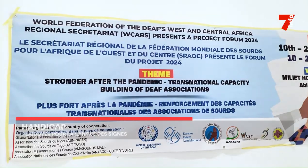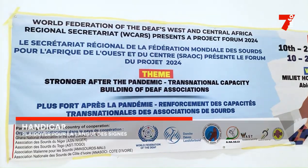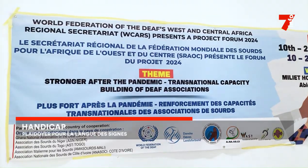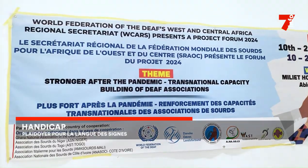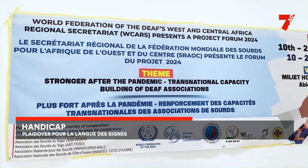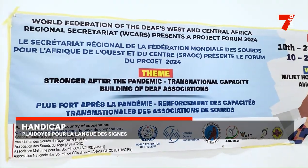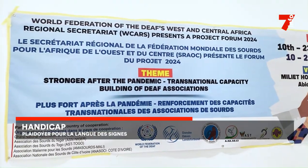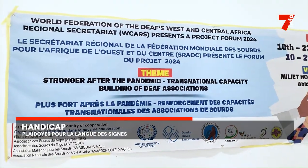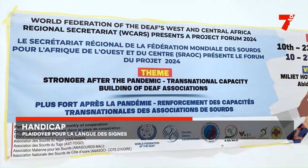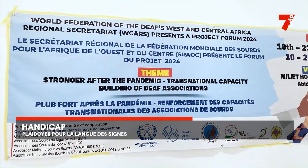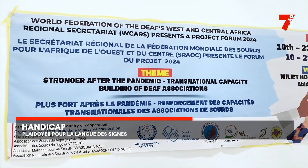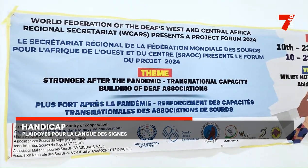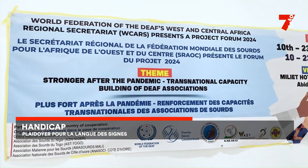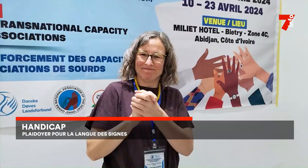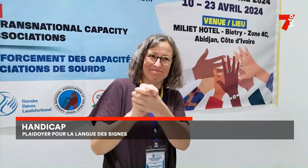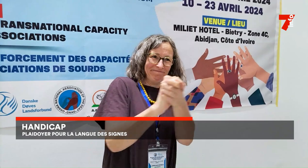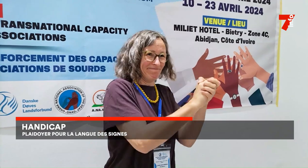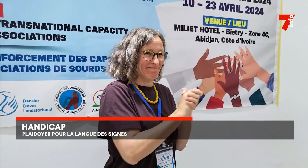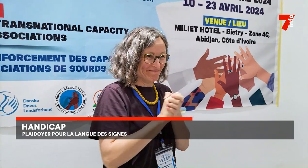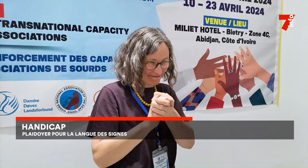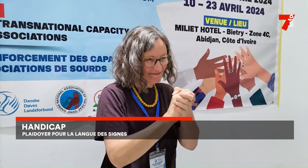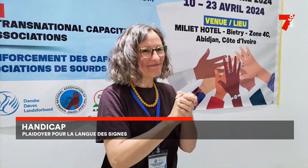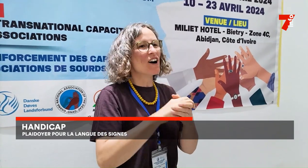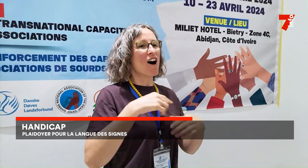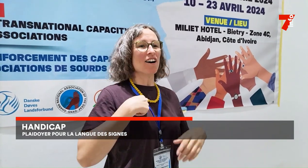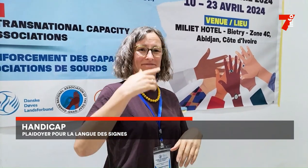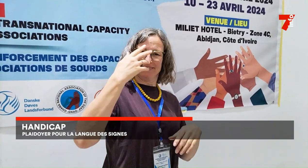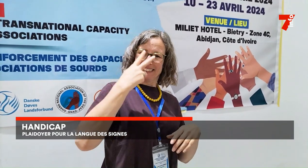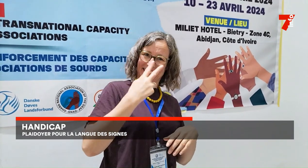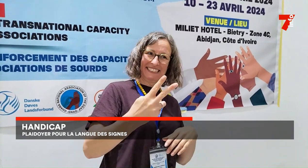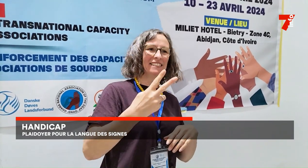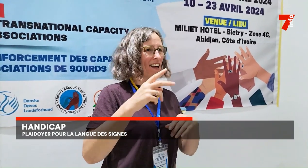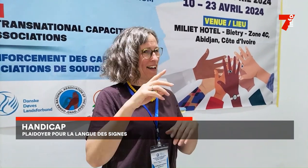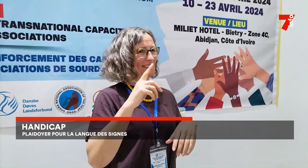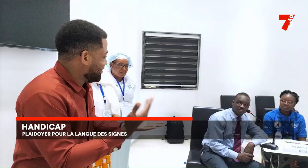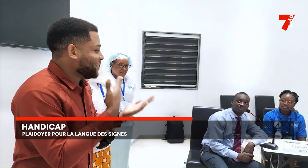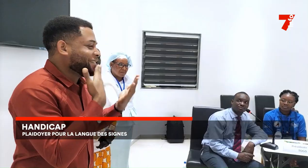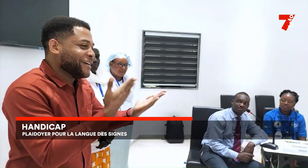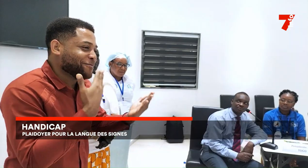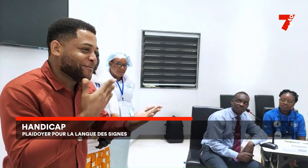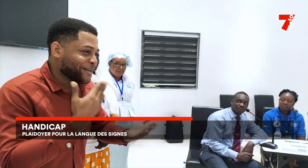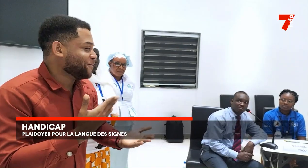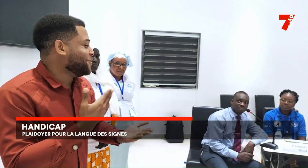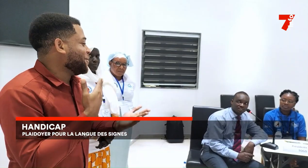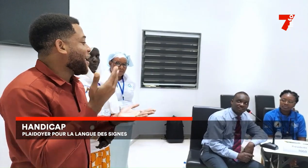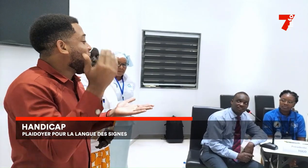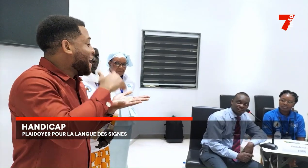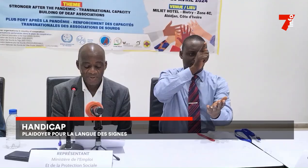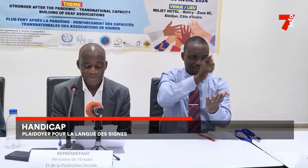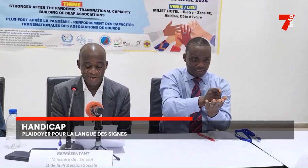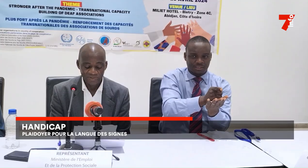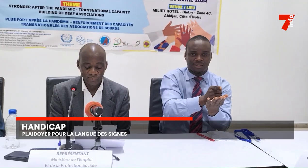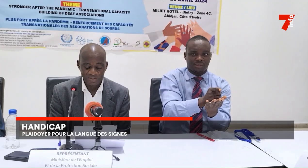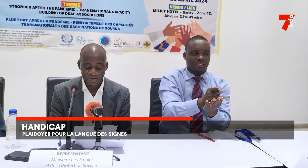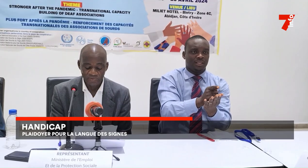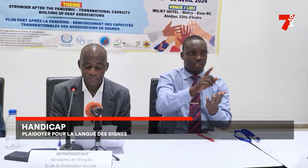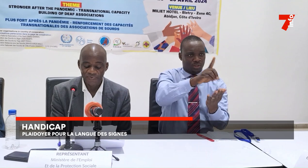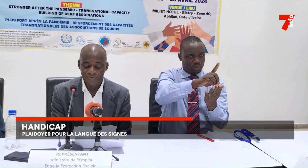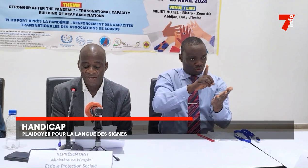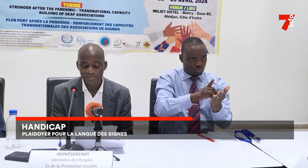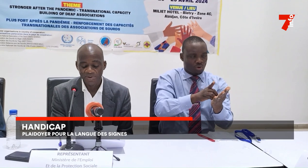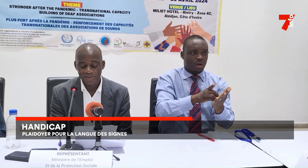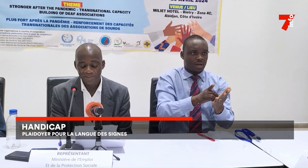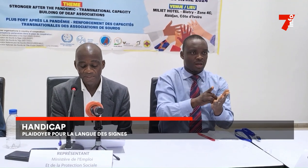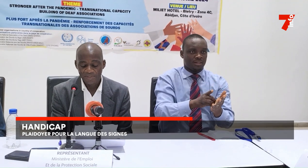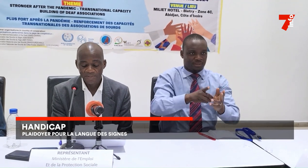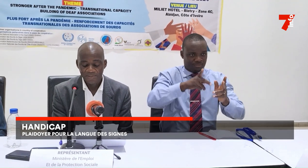Les initiatives en faveur de l'inclusion des personnes sourdes, muettes ou encore malentendantes se multiplient ces dernières années en Côte d'Ivoire. Mais le langage des signes